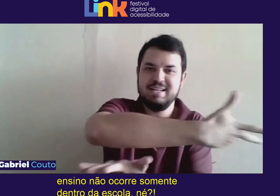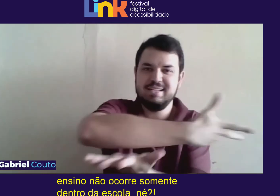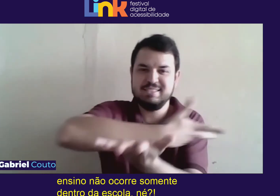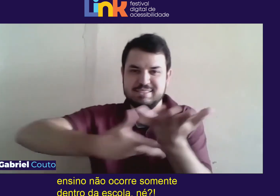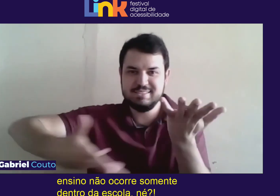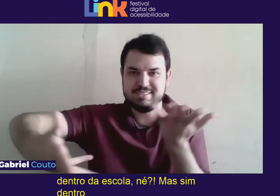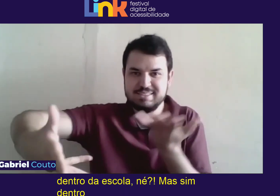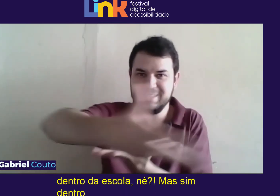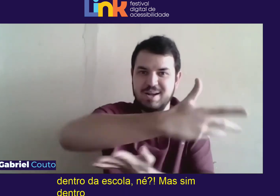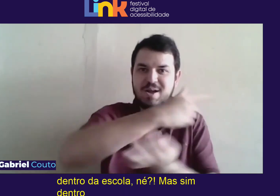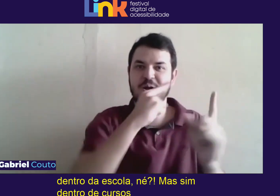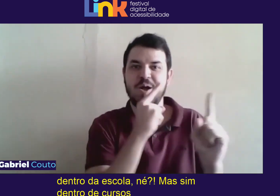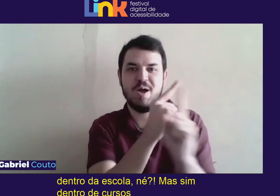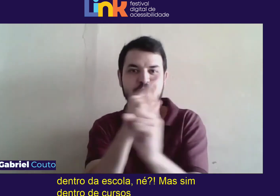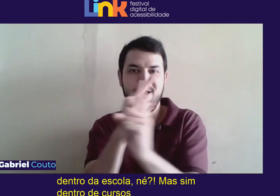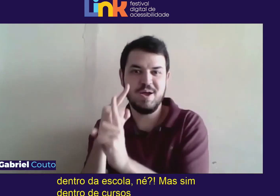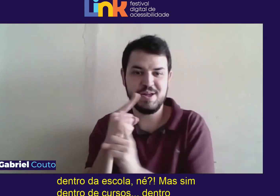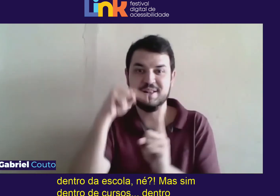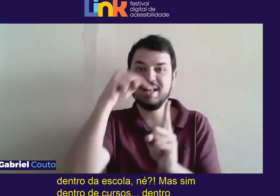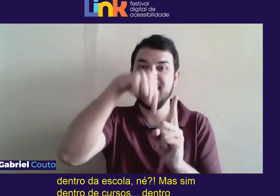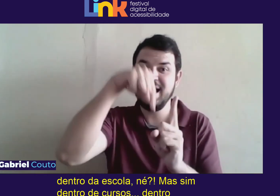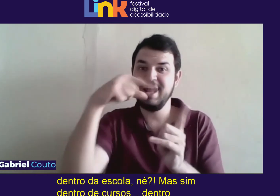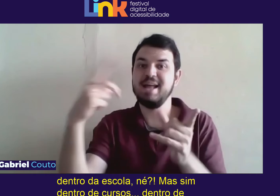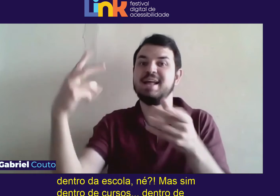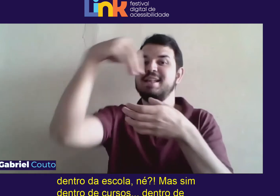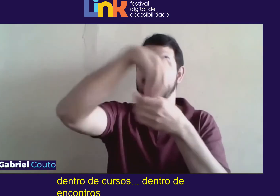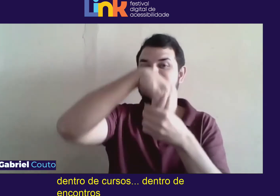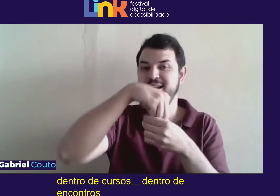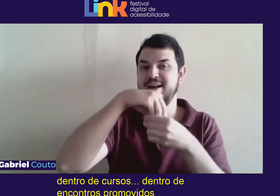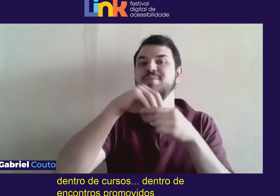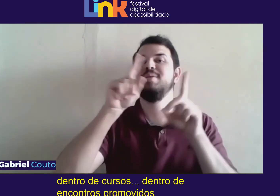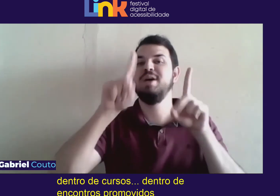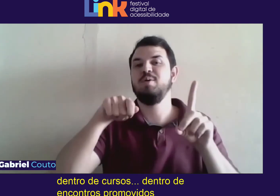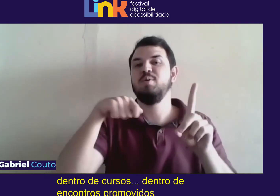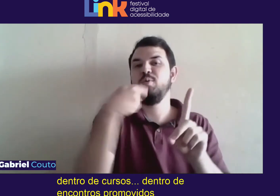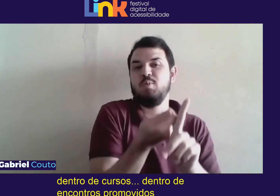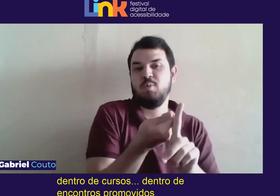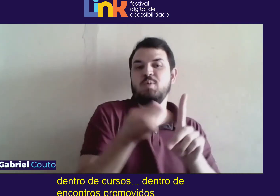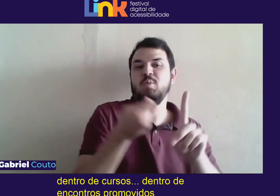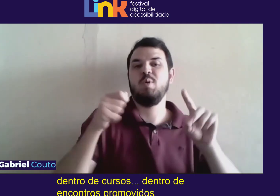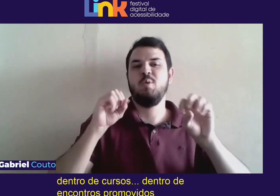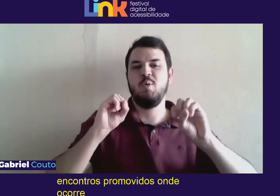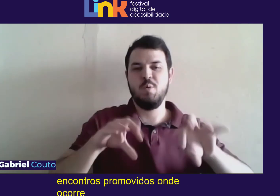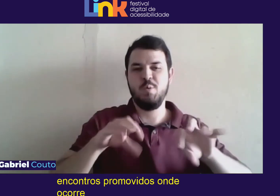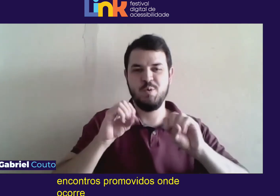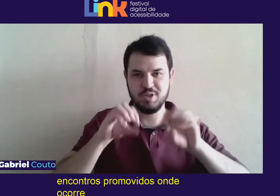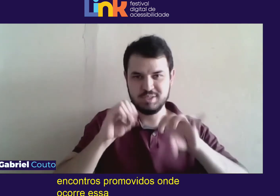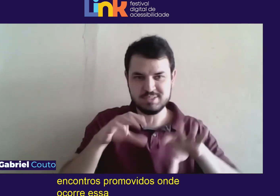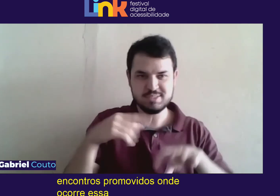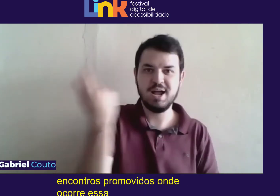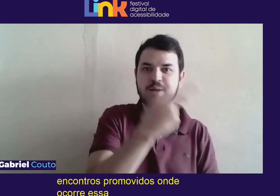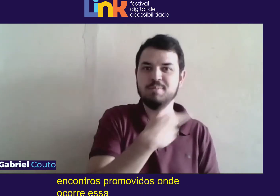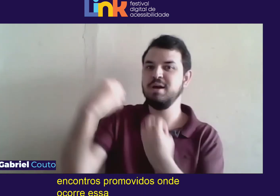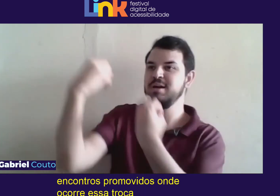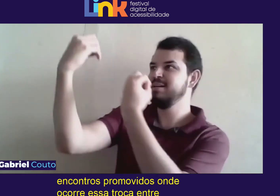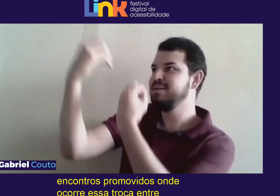dentro de encontros promovidos, onde ocorre essa troca entre esses jovens surdos. Isso também é